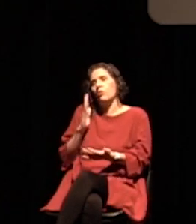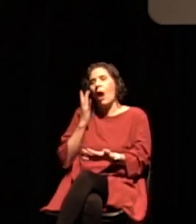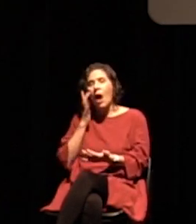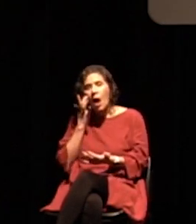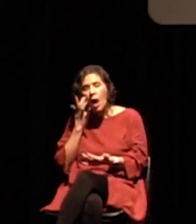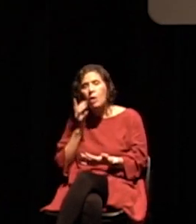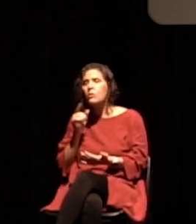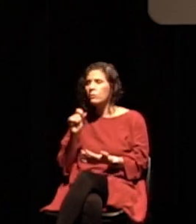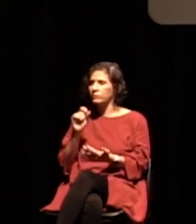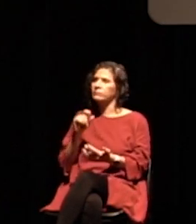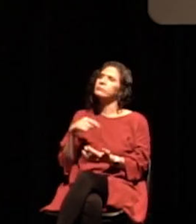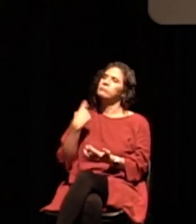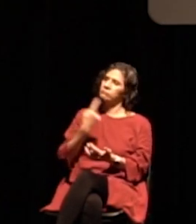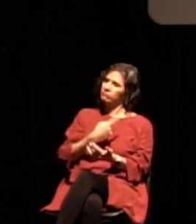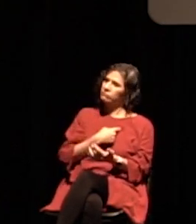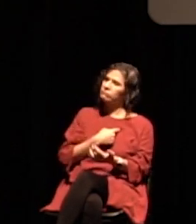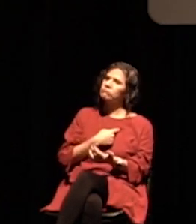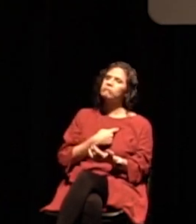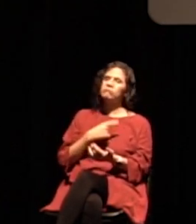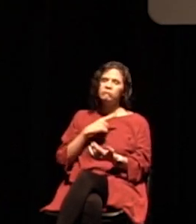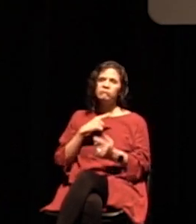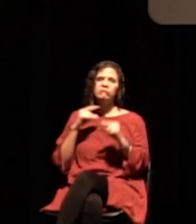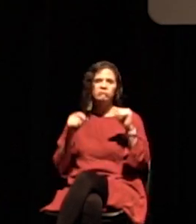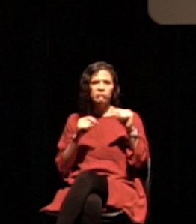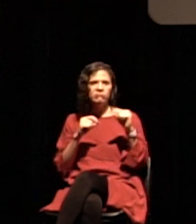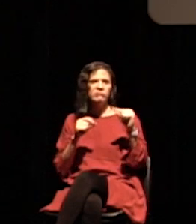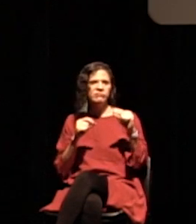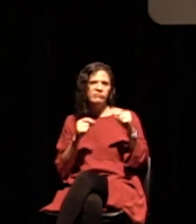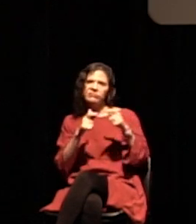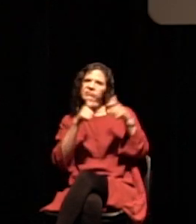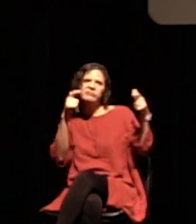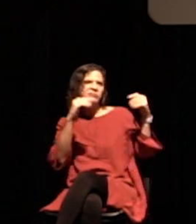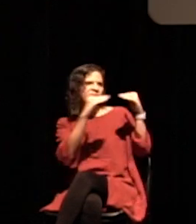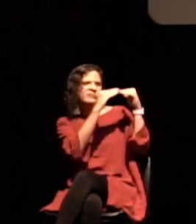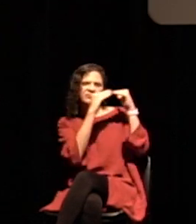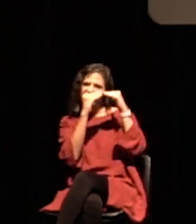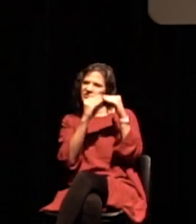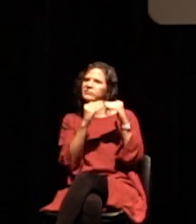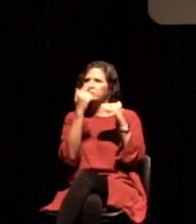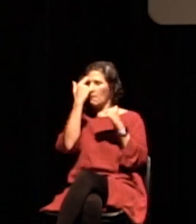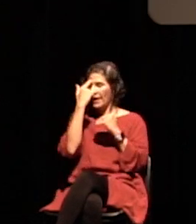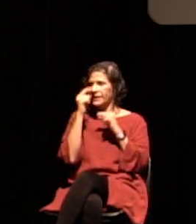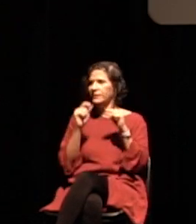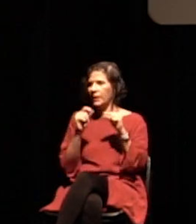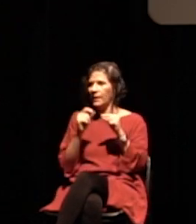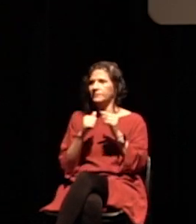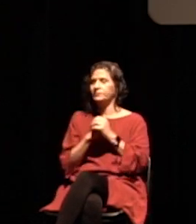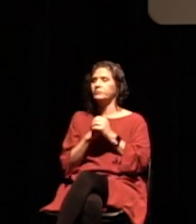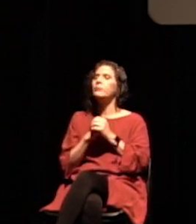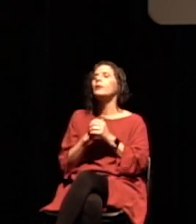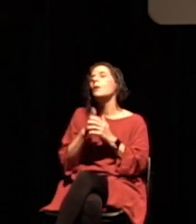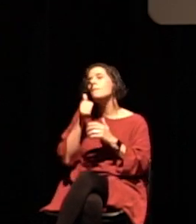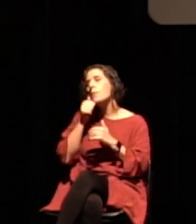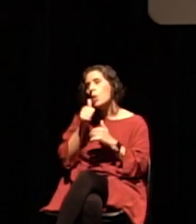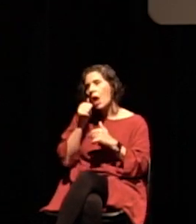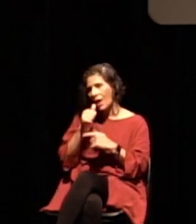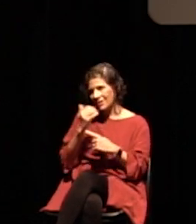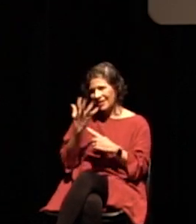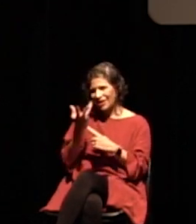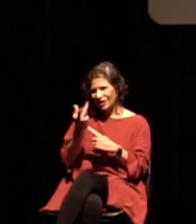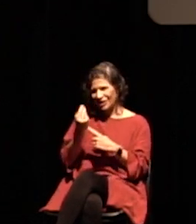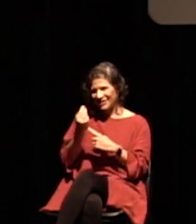tendência nossa, uma tendência que é do senso comum, mas, quando se fala em trabalhos de artistas mulheres, as